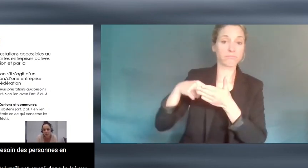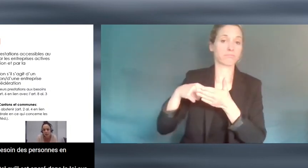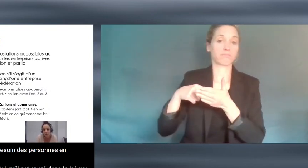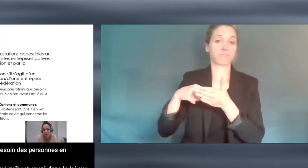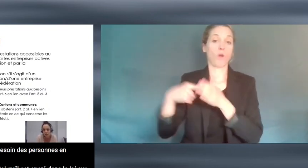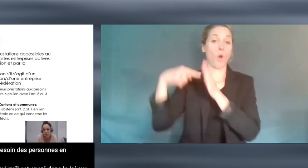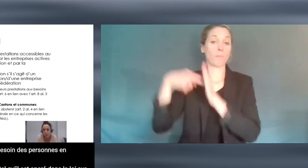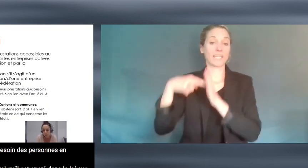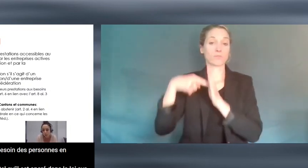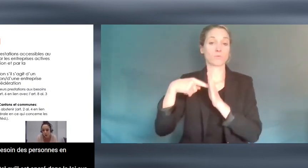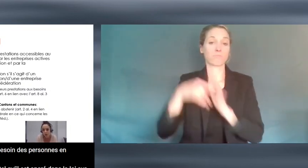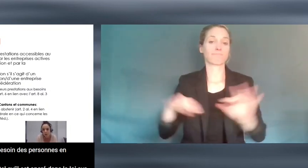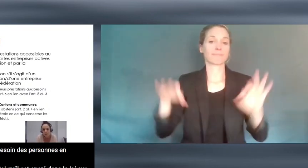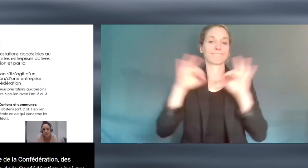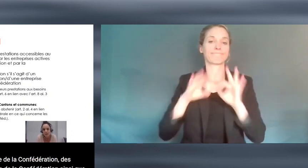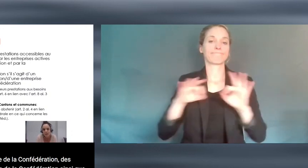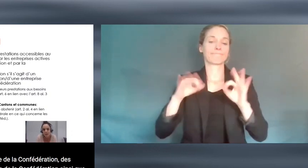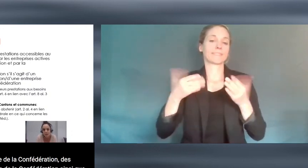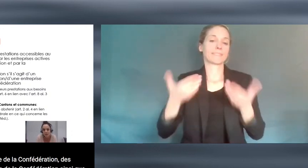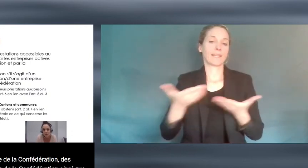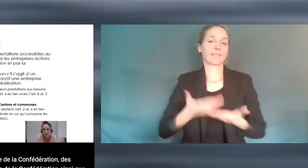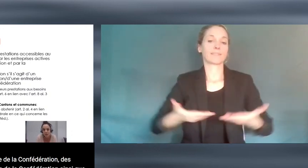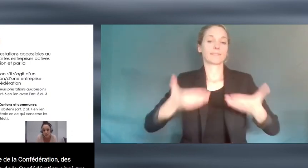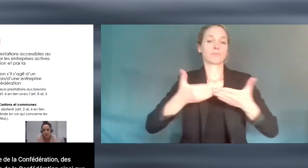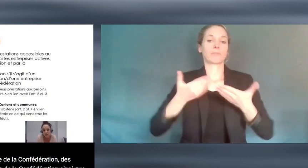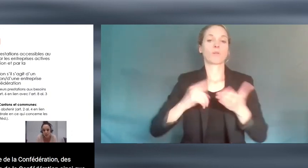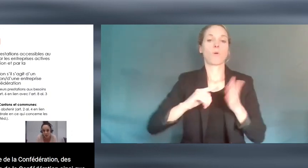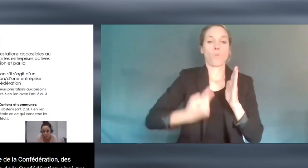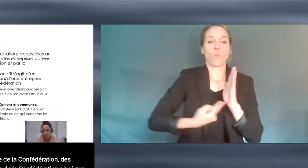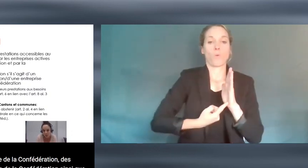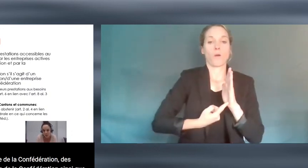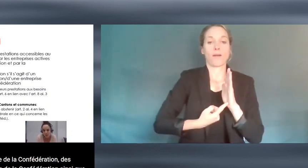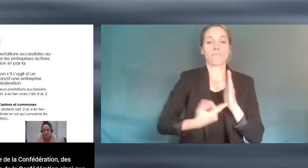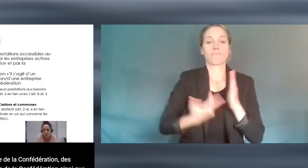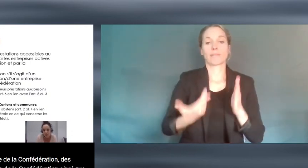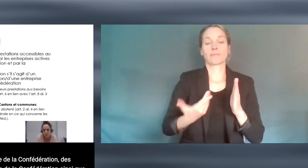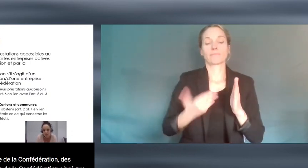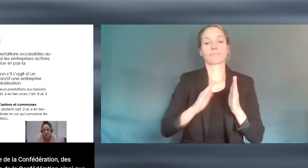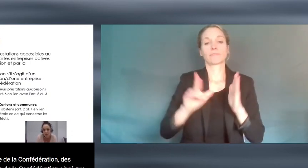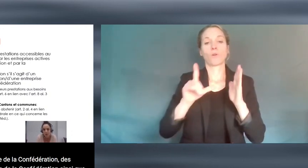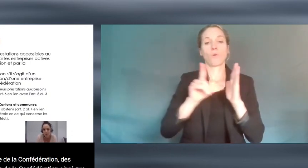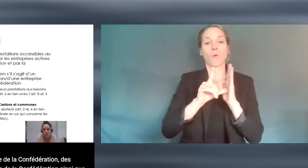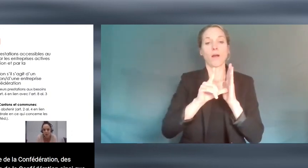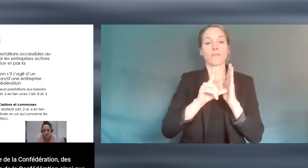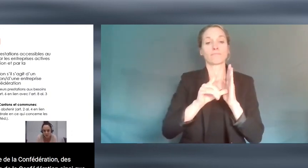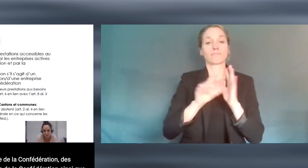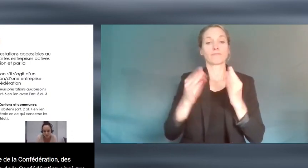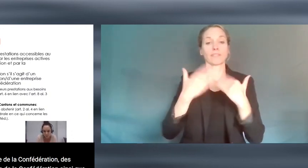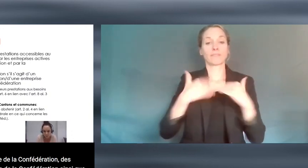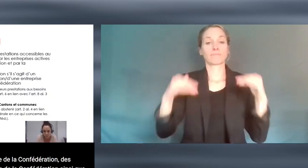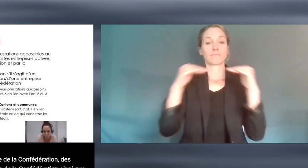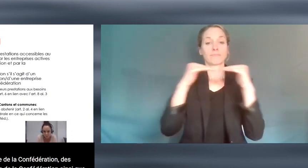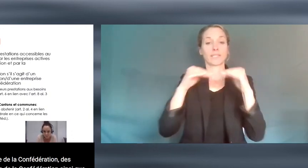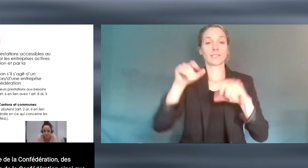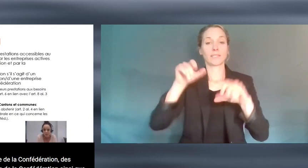actuel de notre droit tel qu'il est ancré dans la loi sur l'égalité pour les personnes